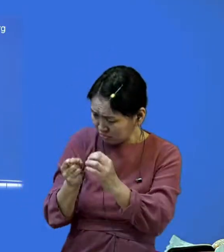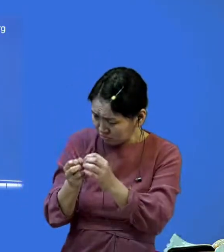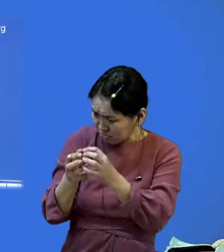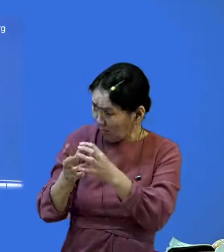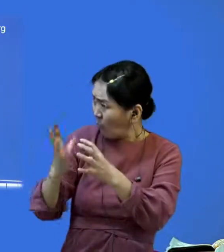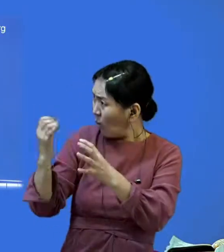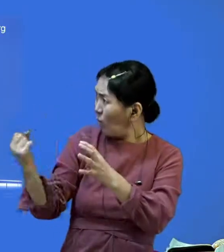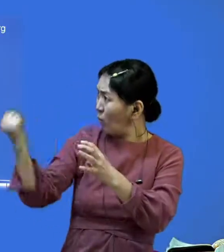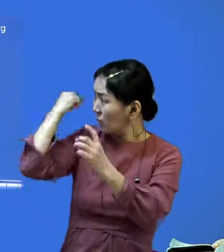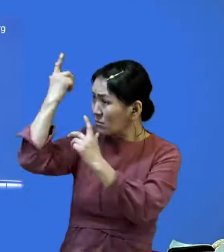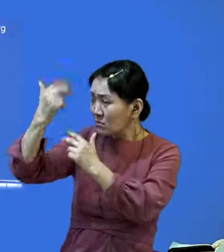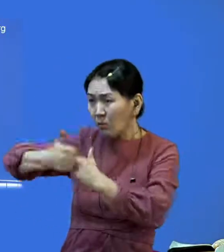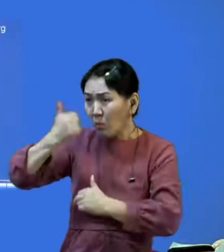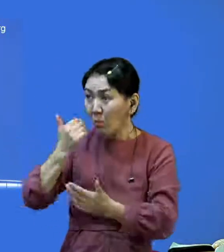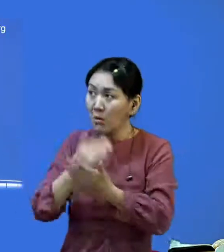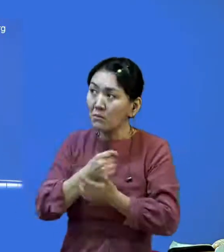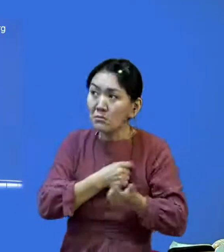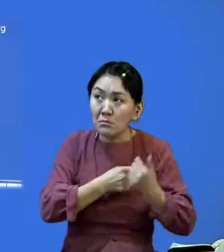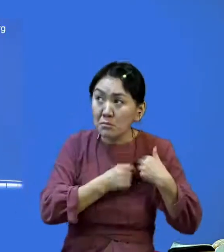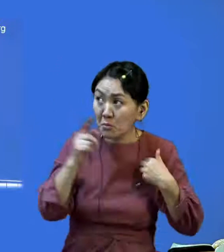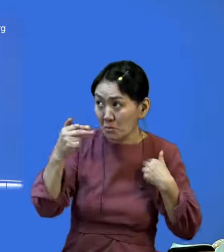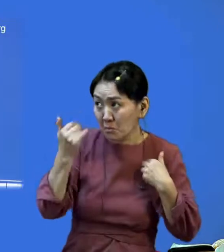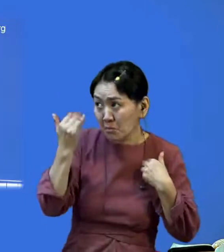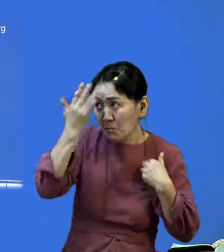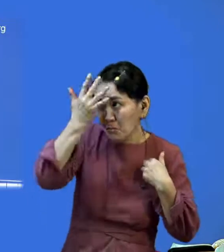санаа зовоод байгаа юм бэ?